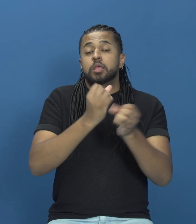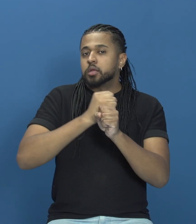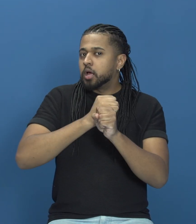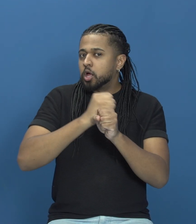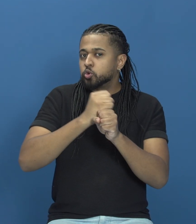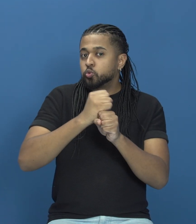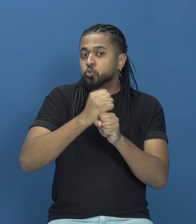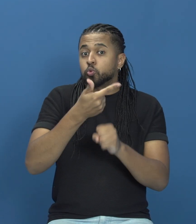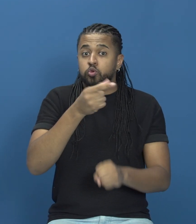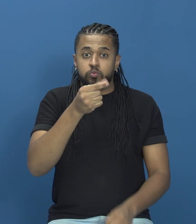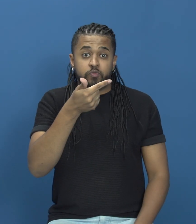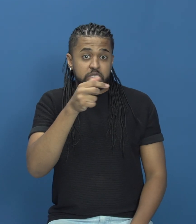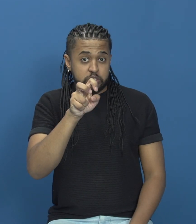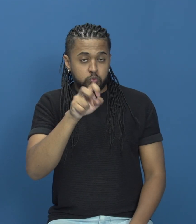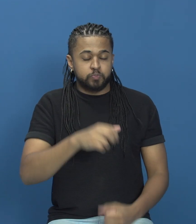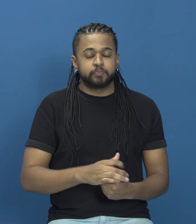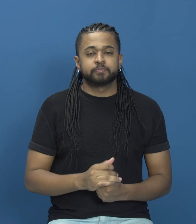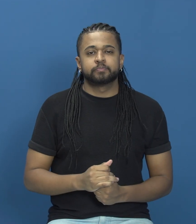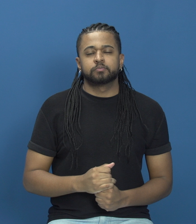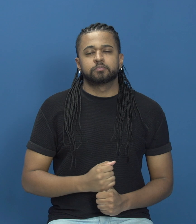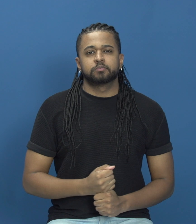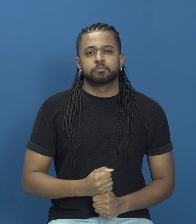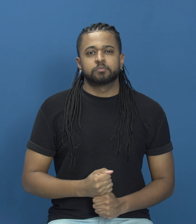ano letivo de 2025.